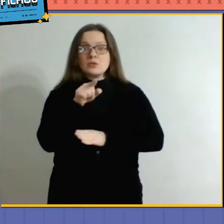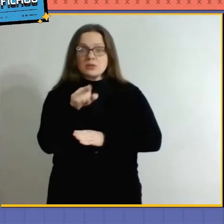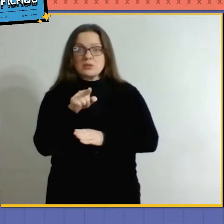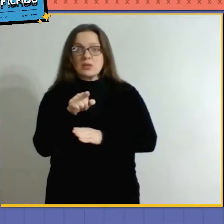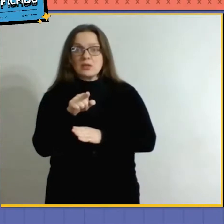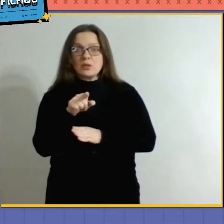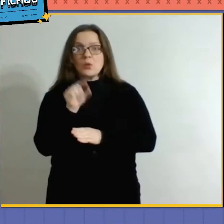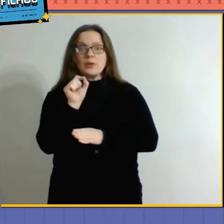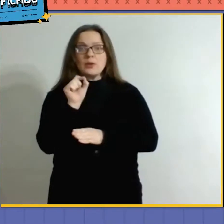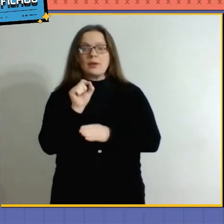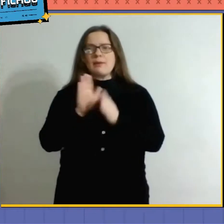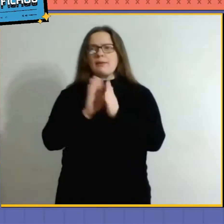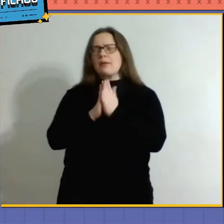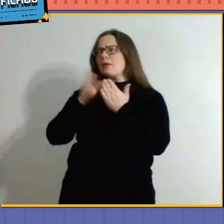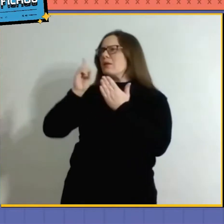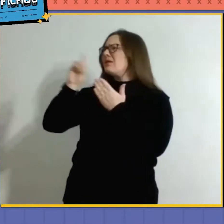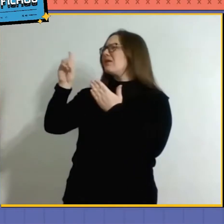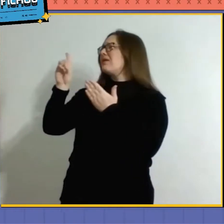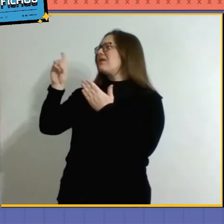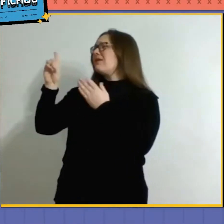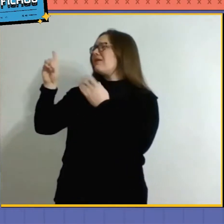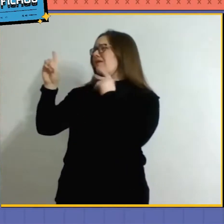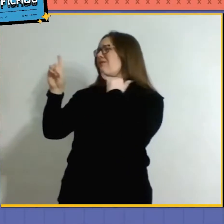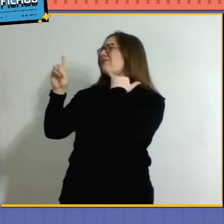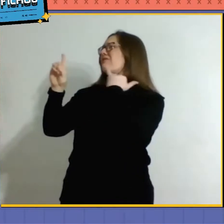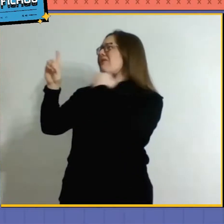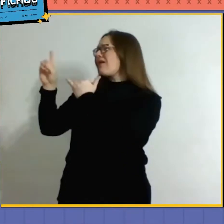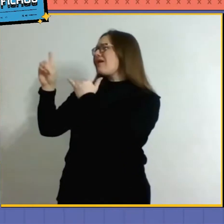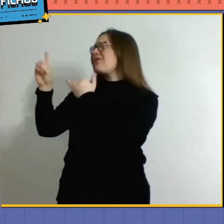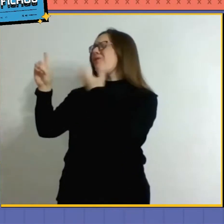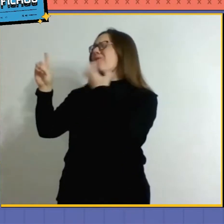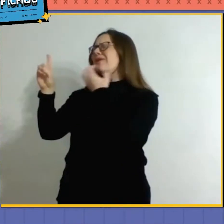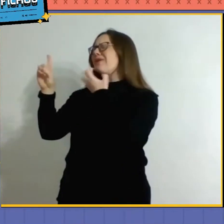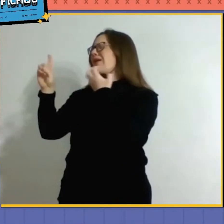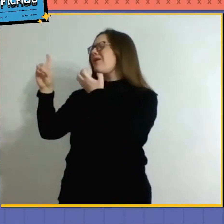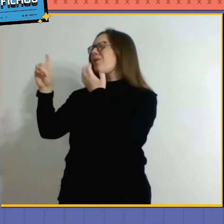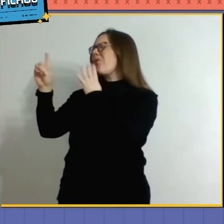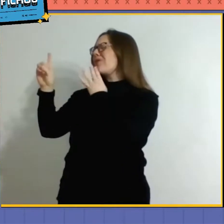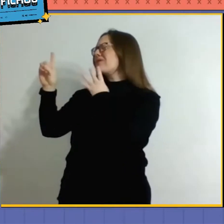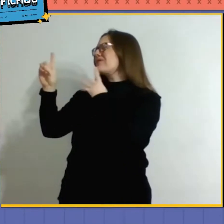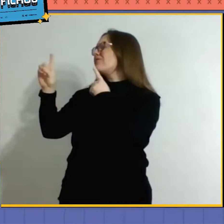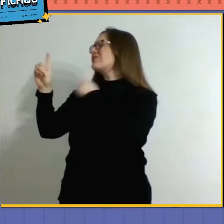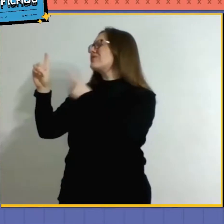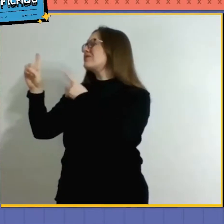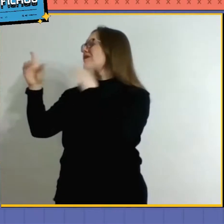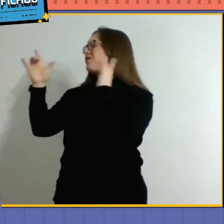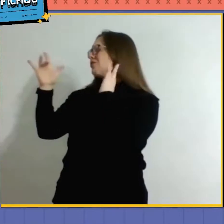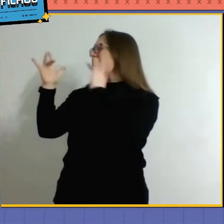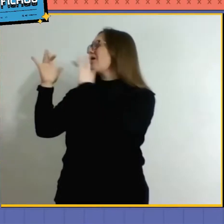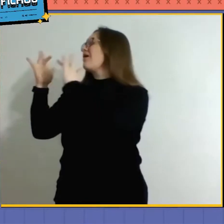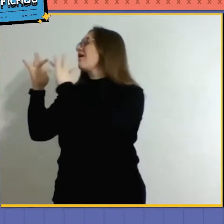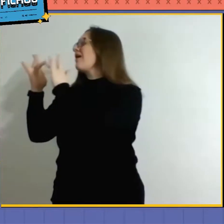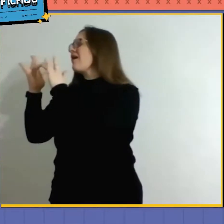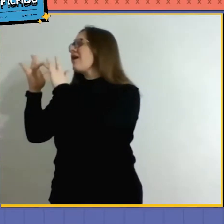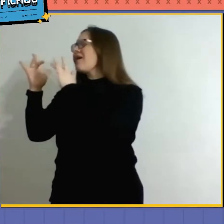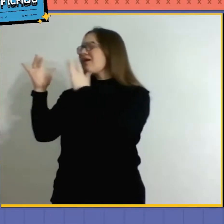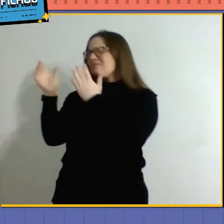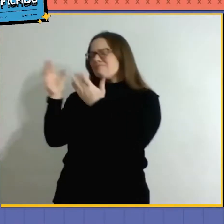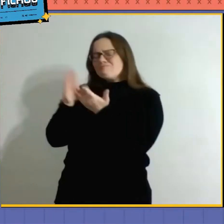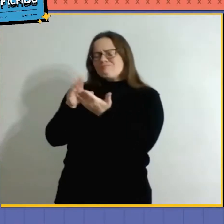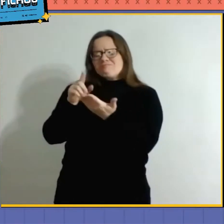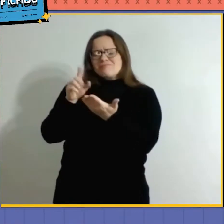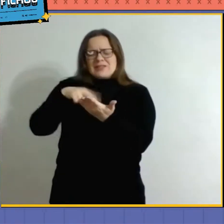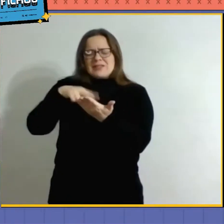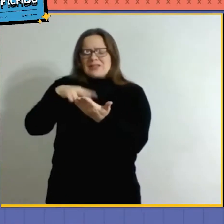te ver na palavra eu quero conhecer o senhor a palavra eu quero tocar no Senhor na palavra você vai ler a Bíblia e você vai chegar em